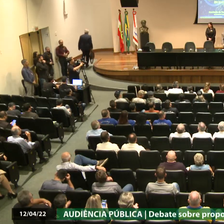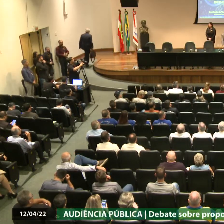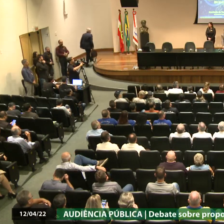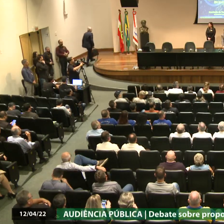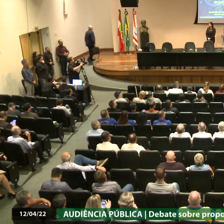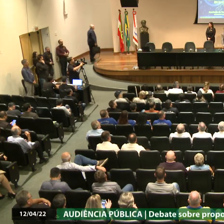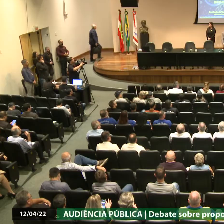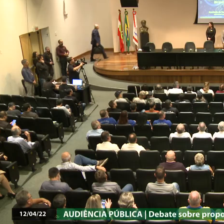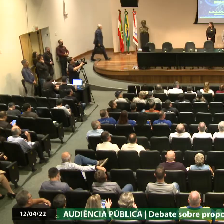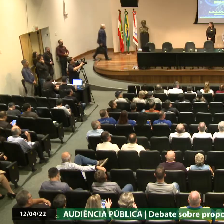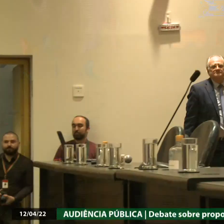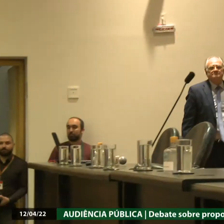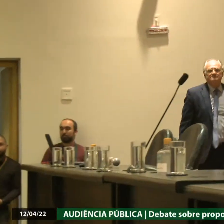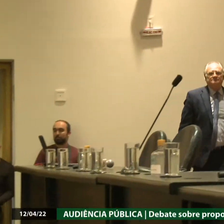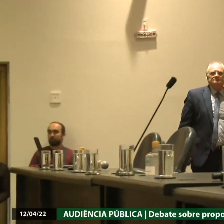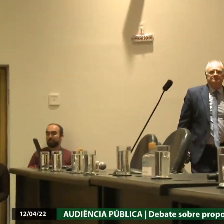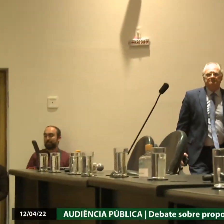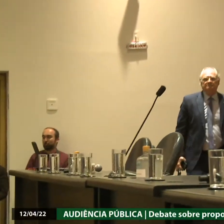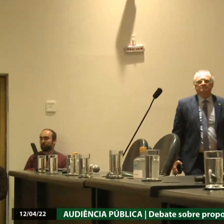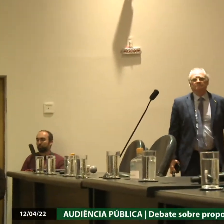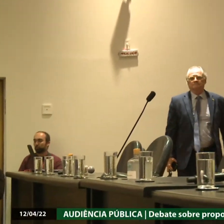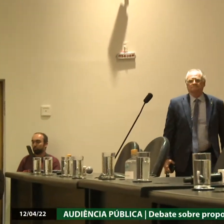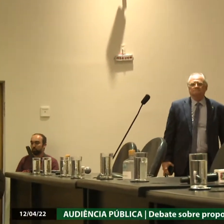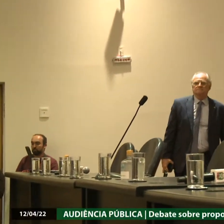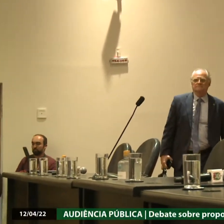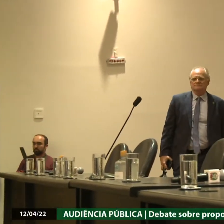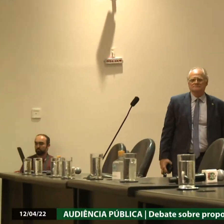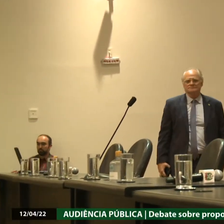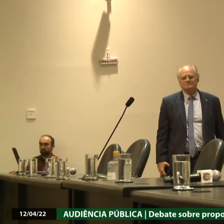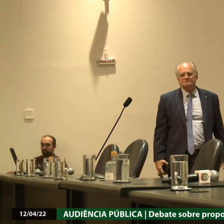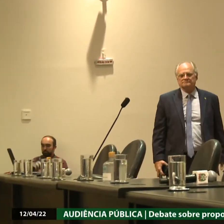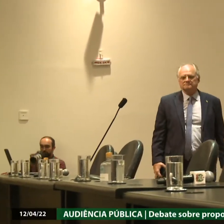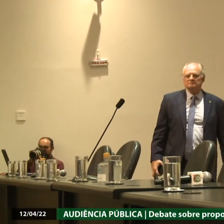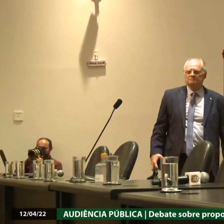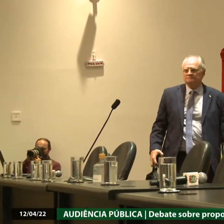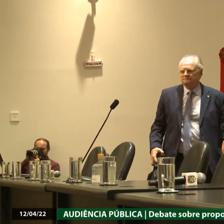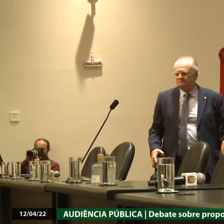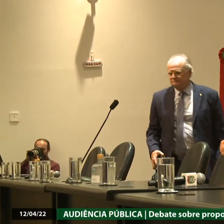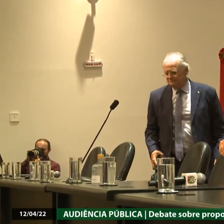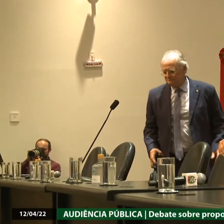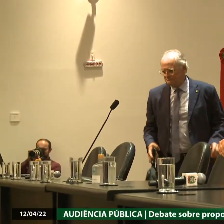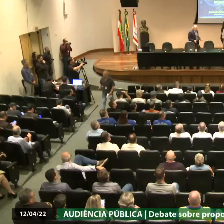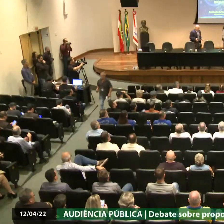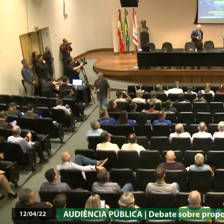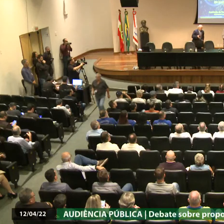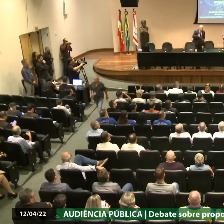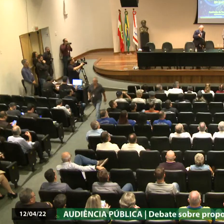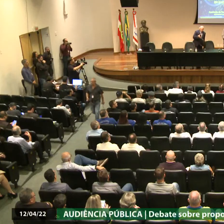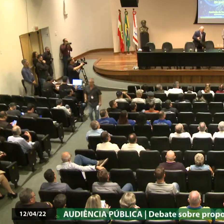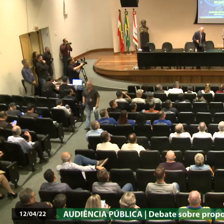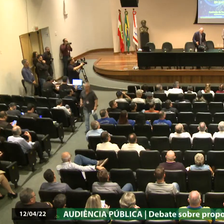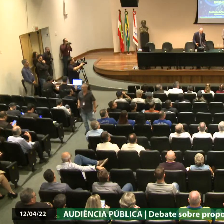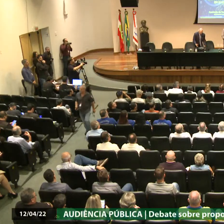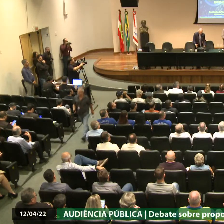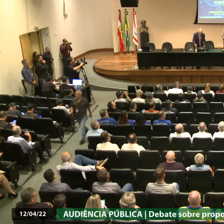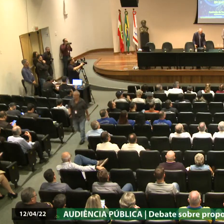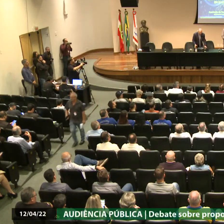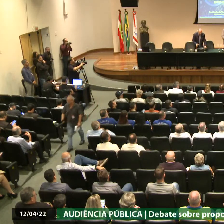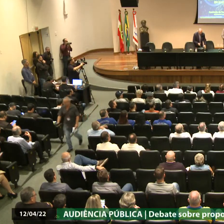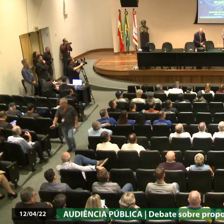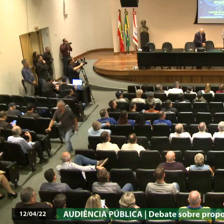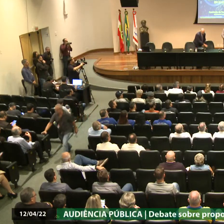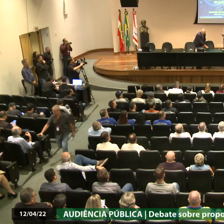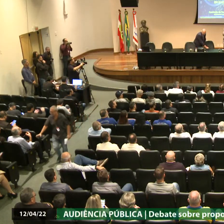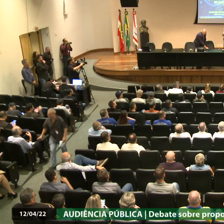o senhor ex-secretário de aquicultura e pesca do Ministério da Agricultura pecuária e Abastecimento Jorge